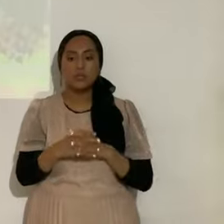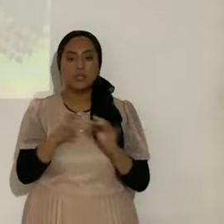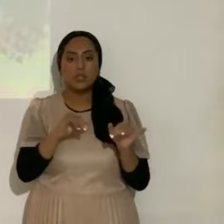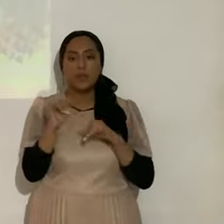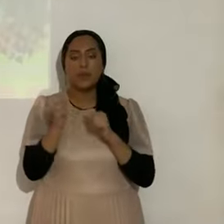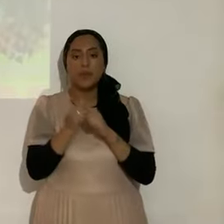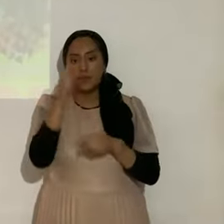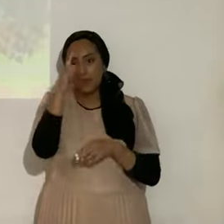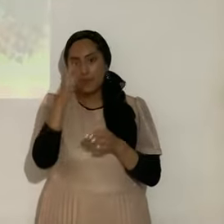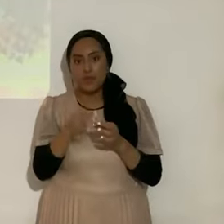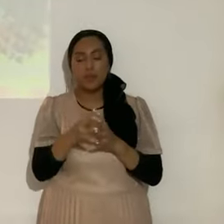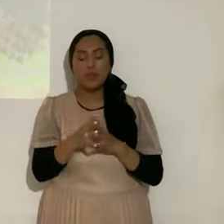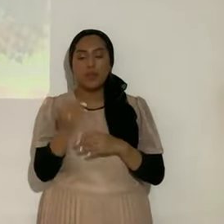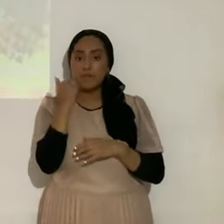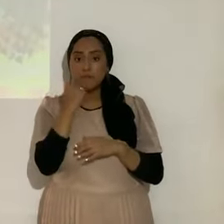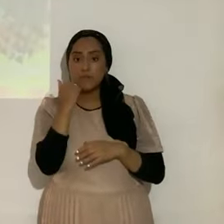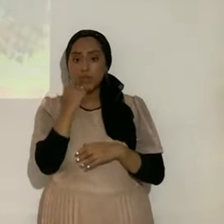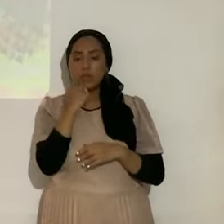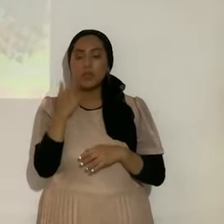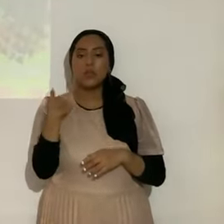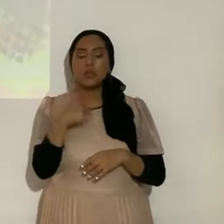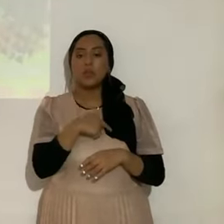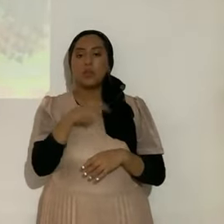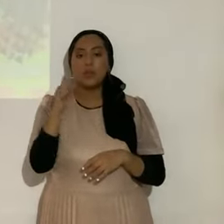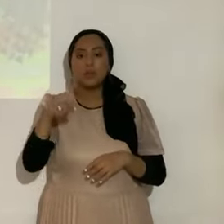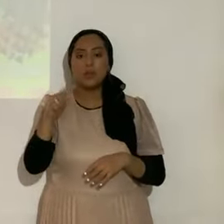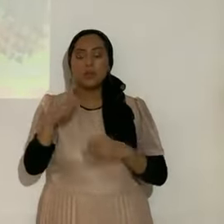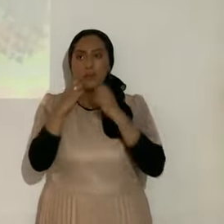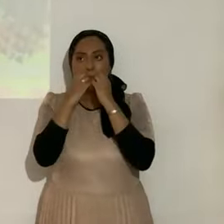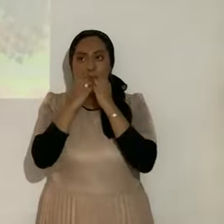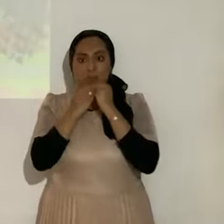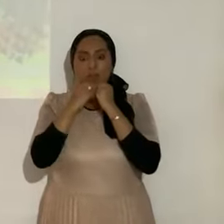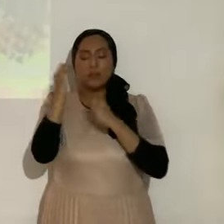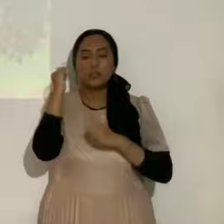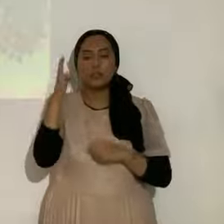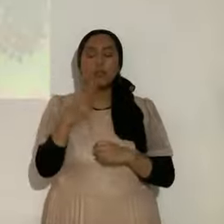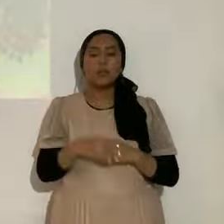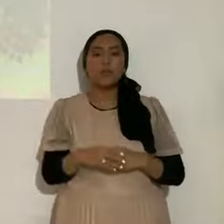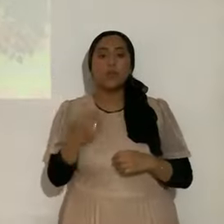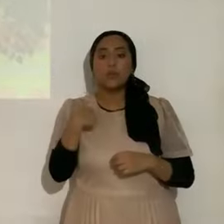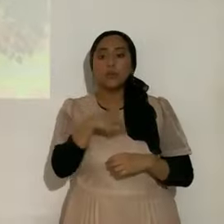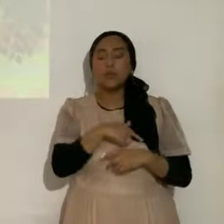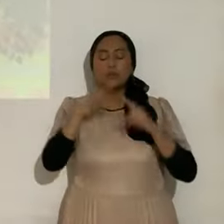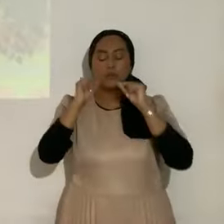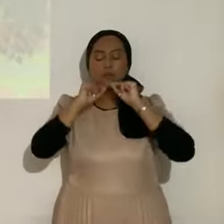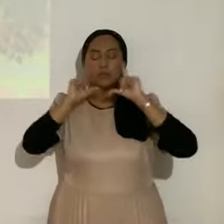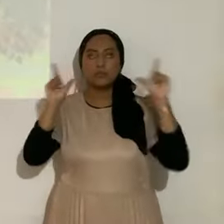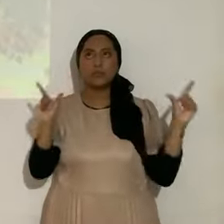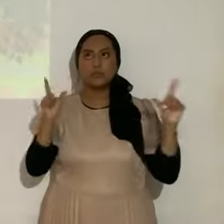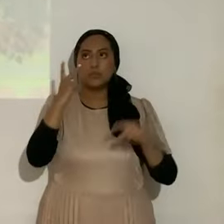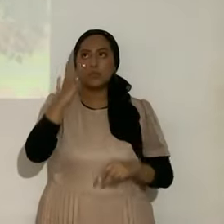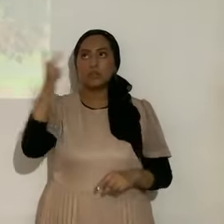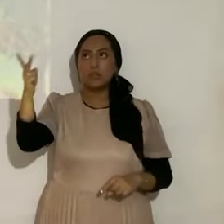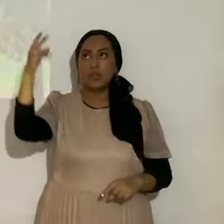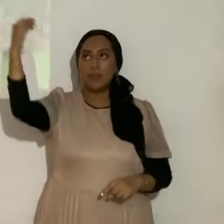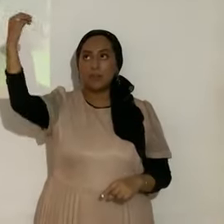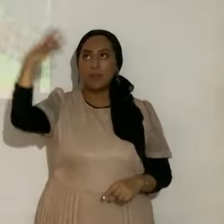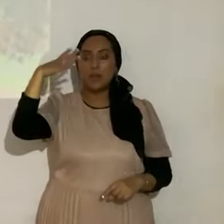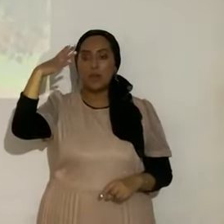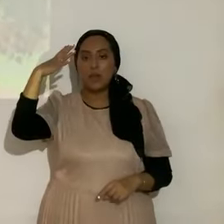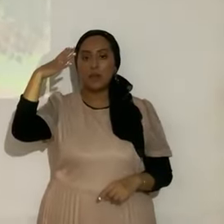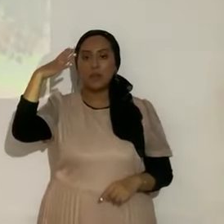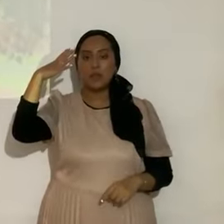en la fe. Todos los días debemos de apreciar a Yahweh, que así como despertamos y vemos la luz del sol,